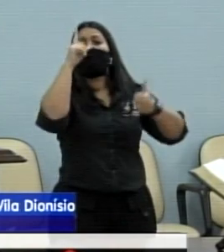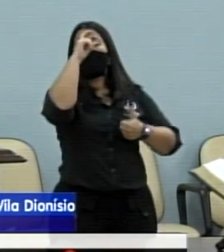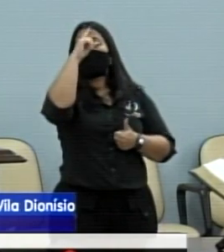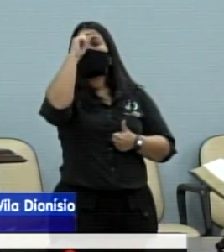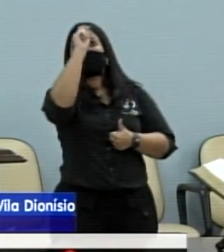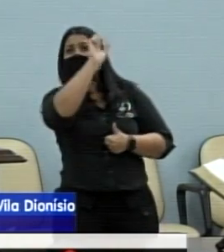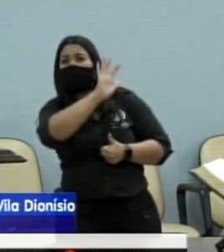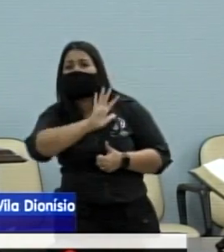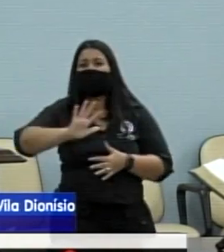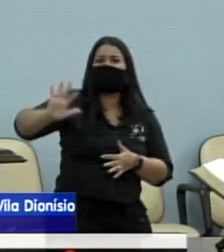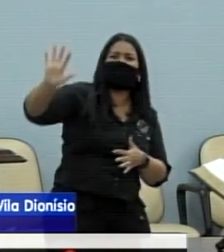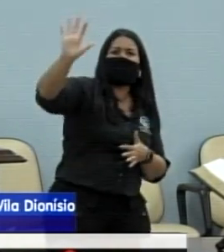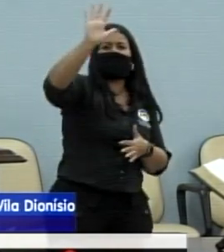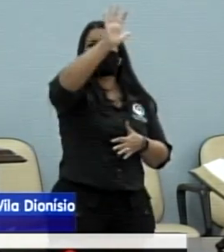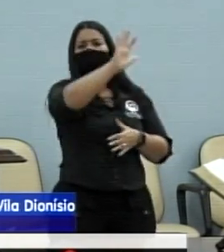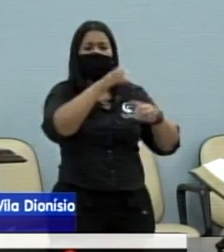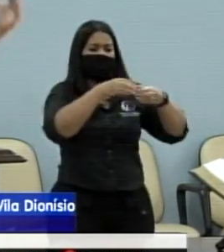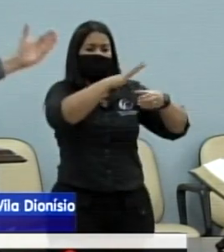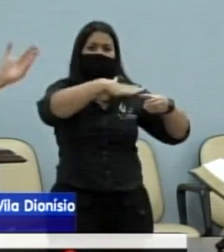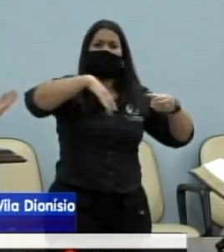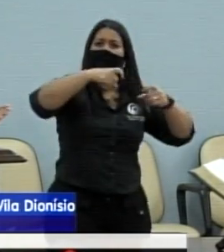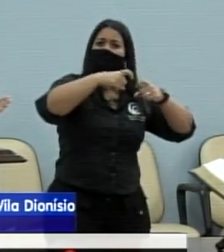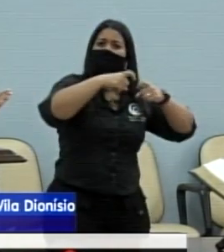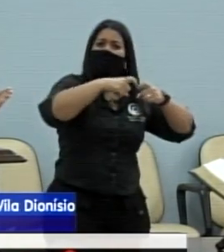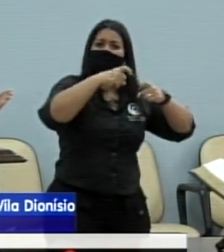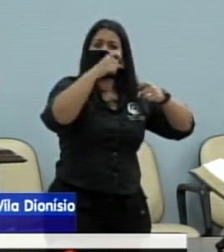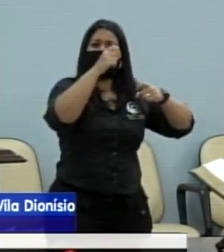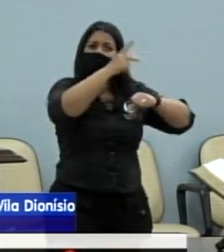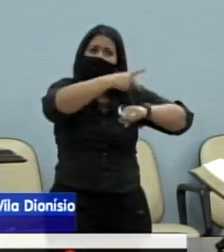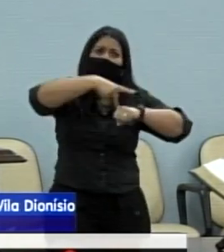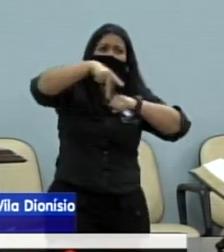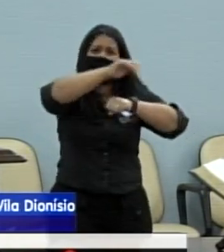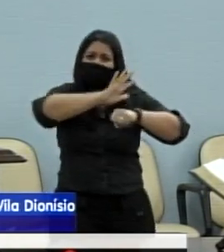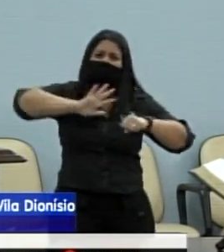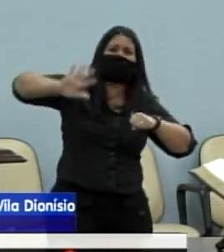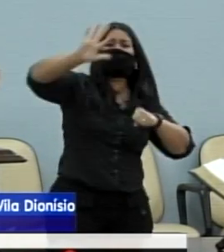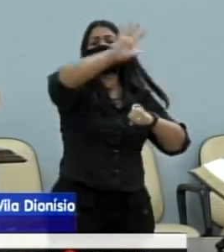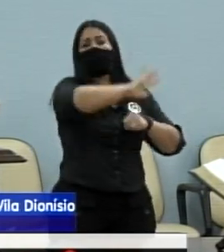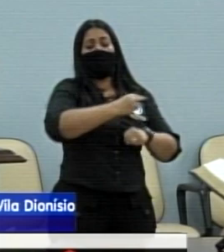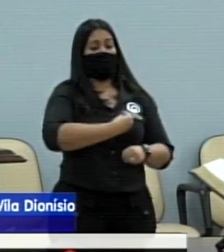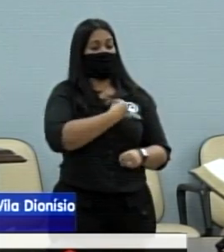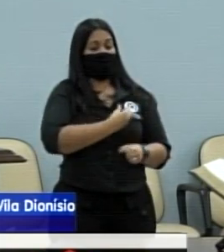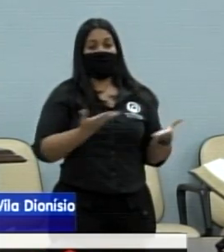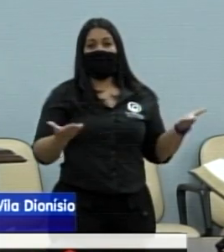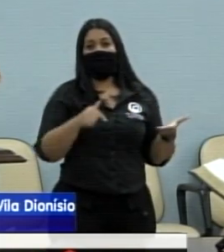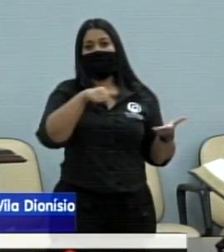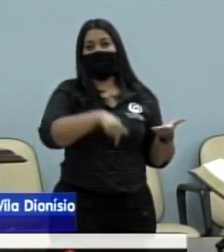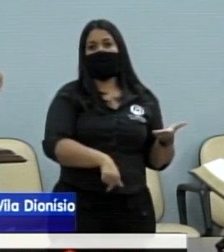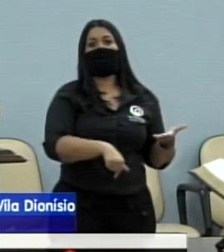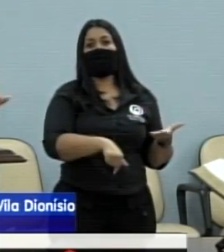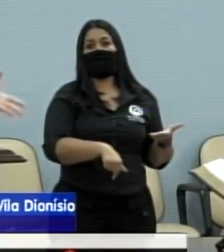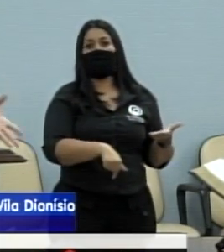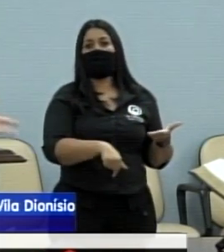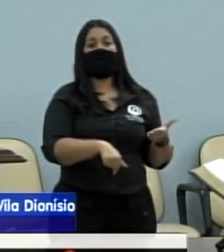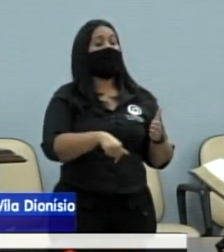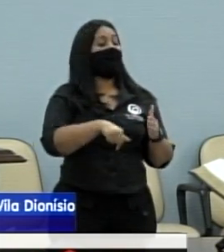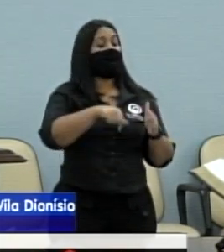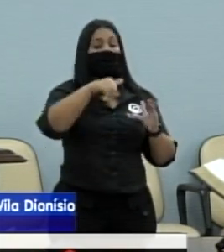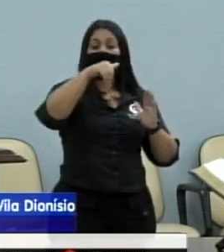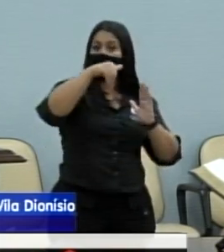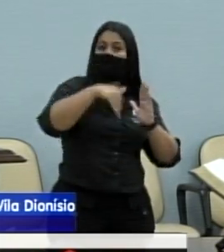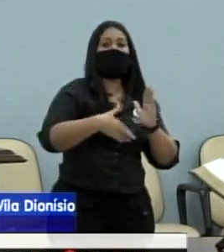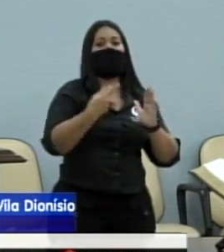gente ter um dos melhores centros médicos do país, viver a realidade de ter os piores indicadores de